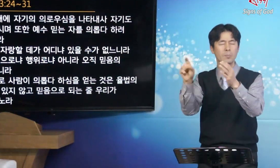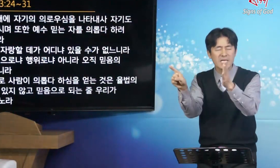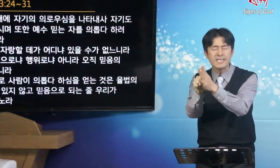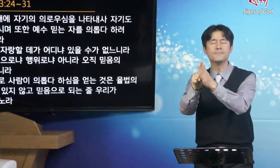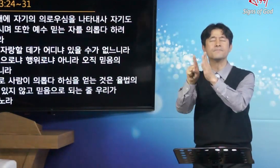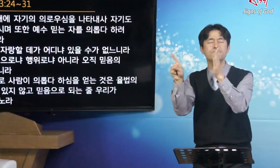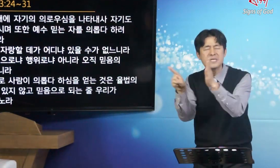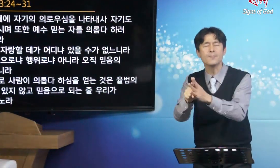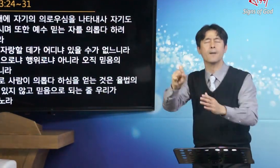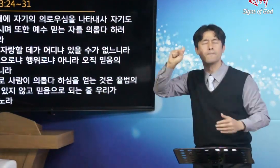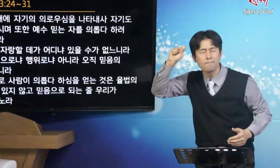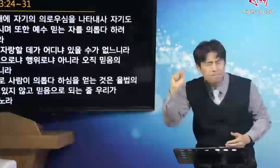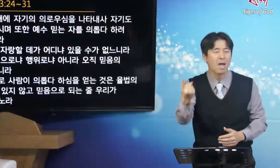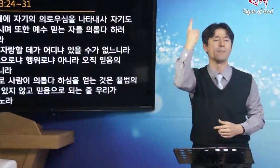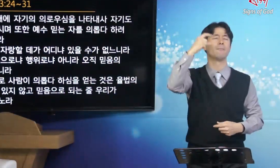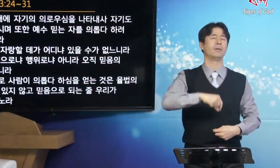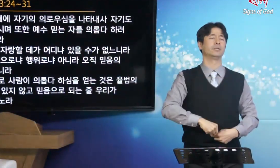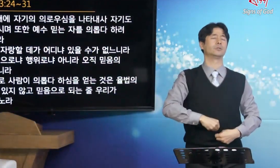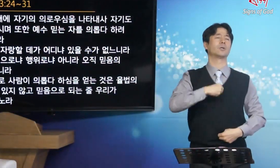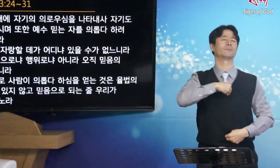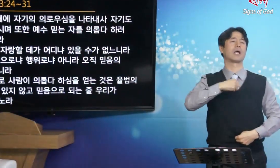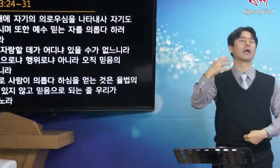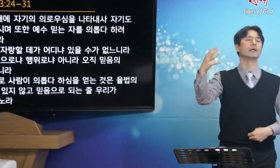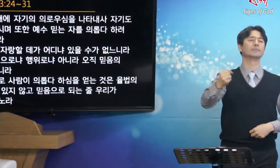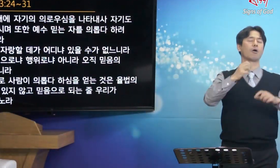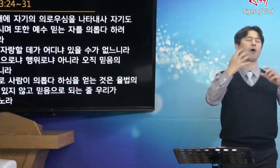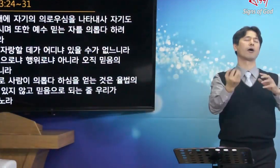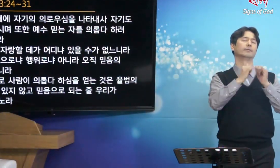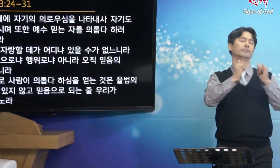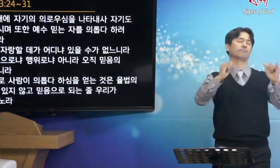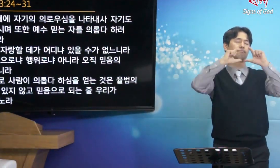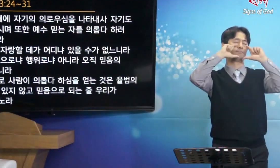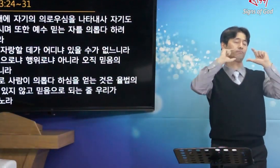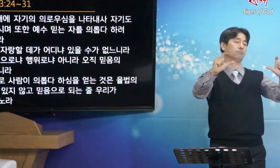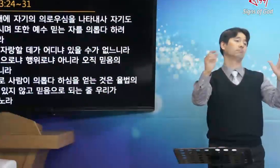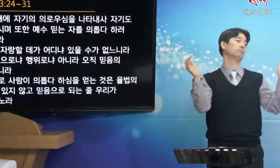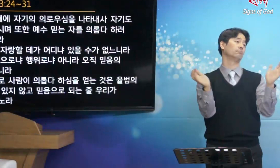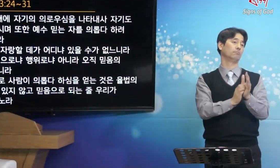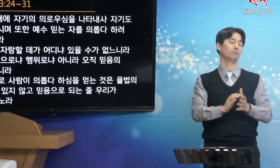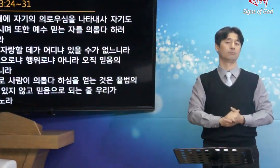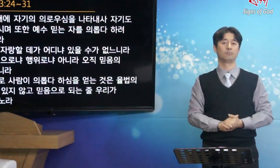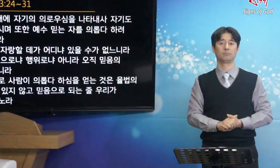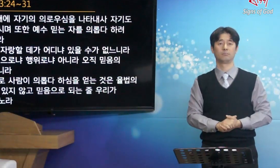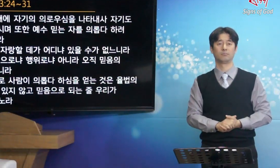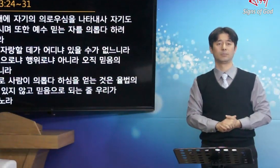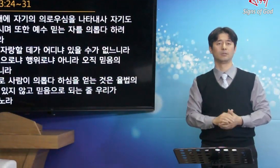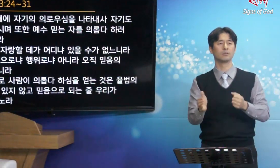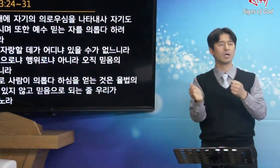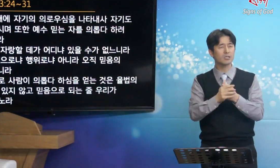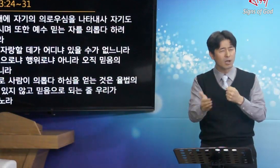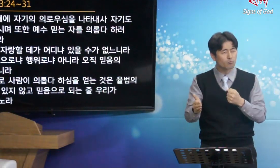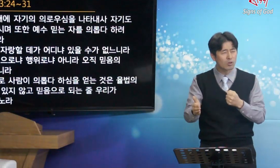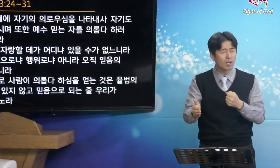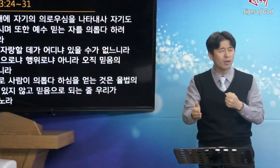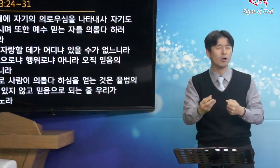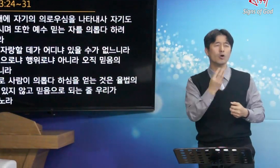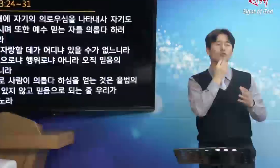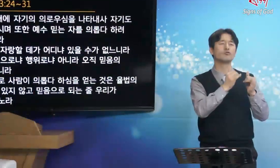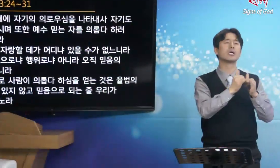율법 없이도 예수 그리스도를 믿는 믿음으로 말미암아 의롭다 하심을 얻게 되었다라고 선포하는 것입니다. 그렇기